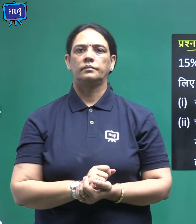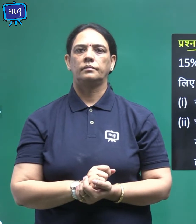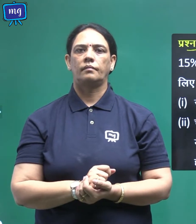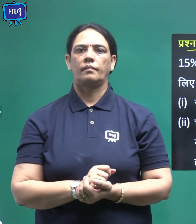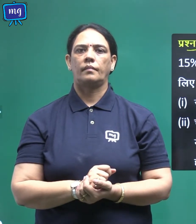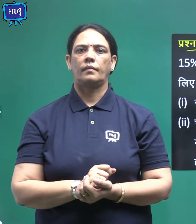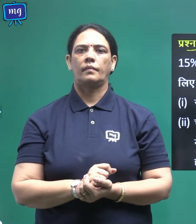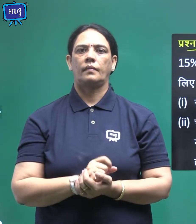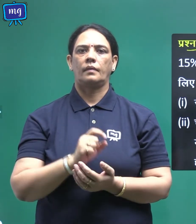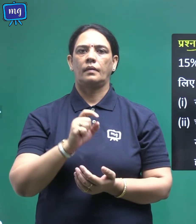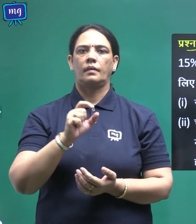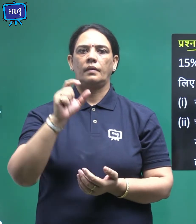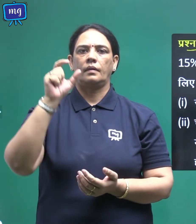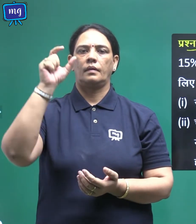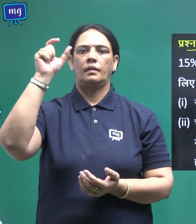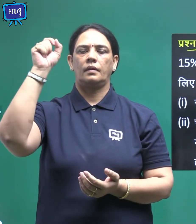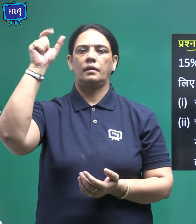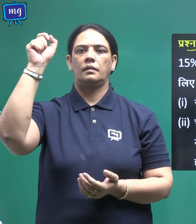10,000 की